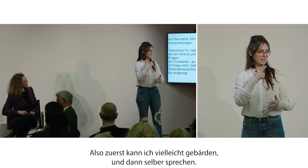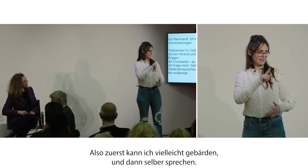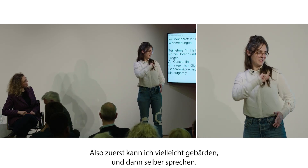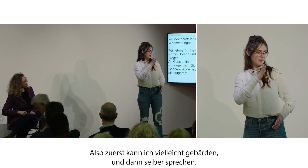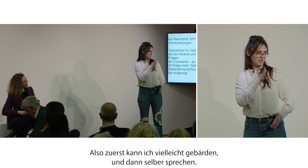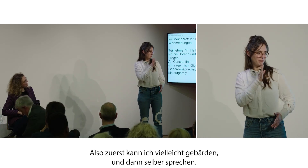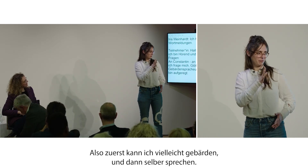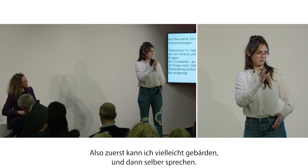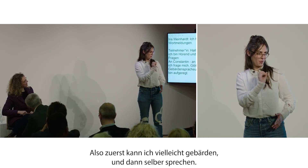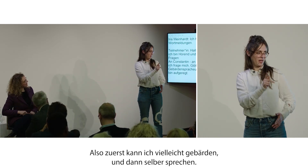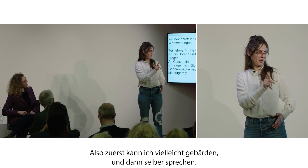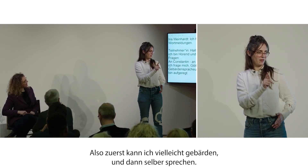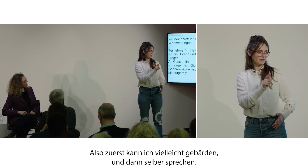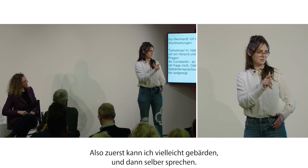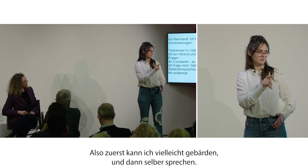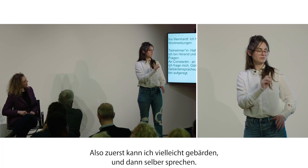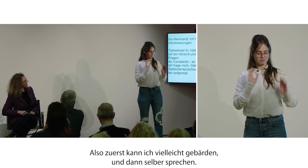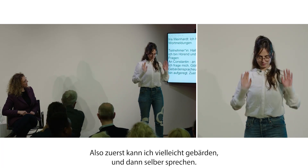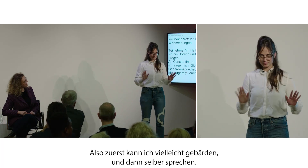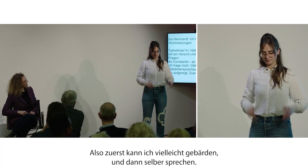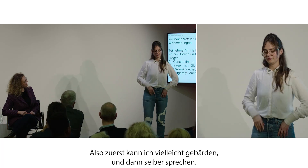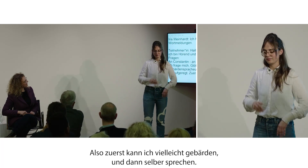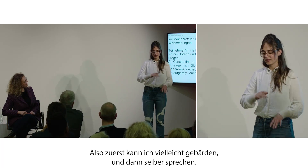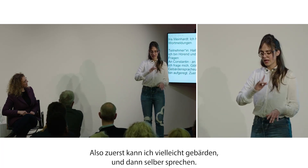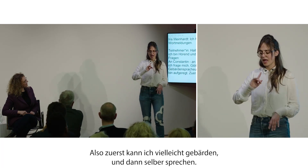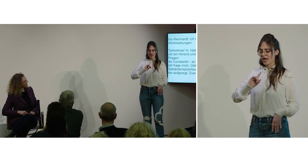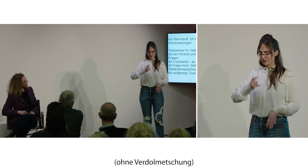Also zuerst kann ich vielleicht gebärden und dann selber sprechen.